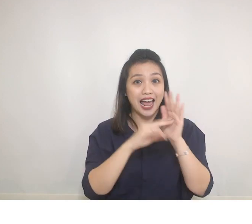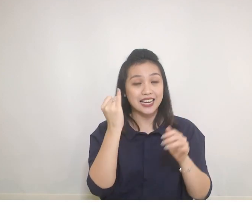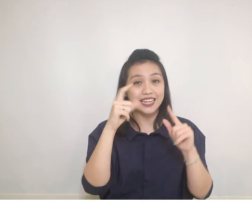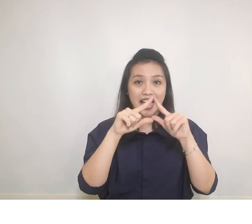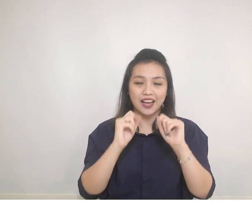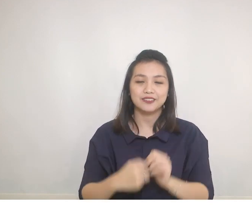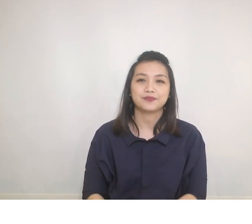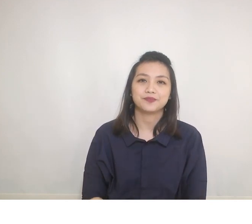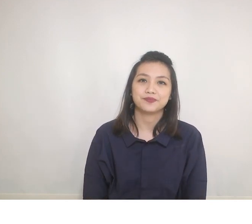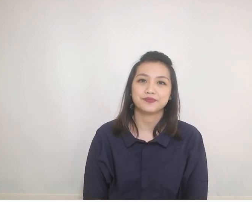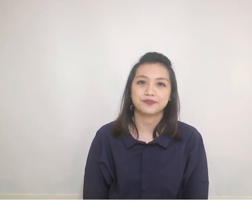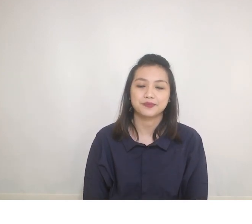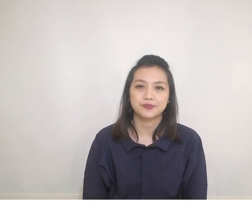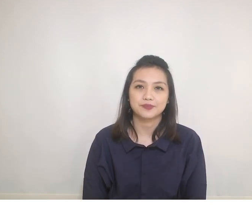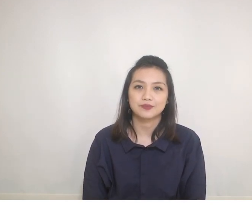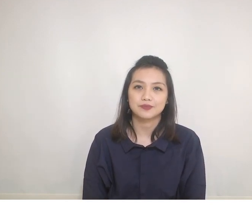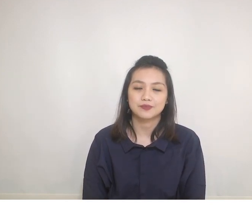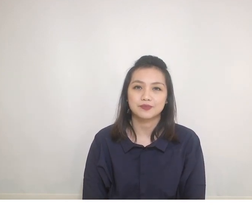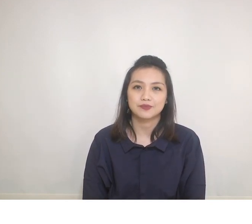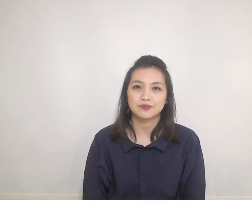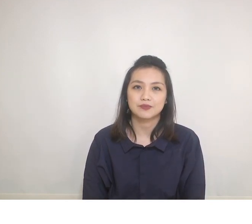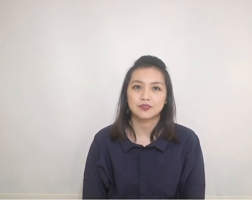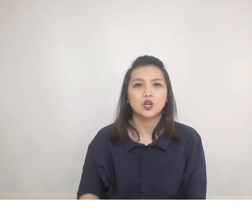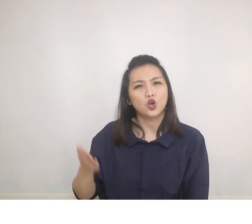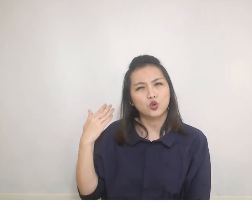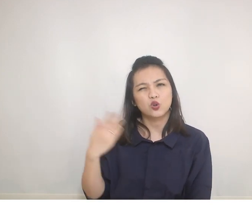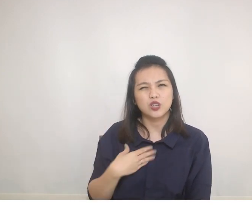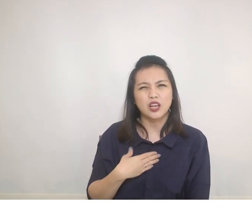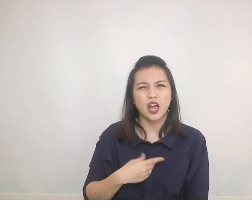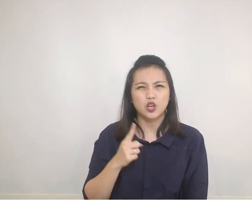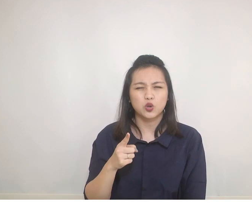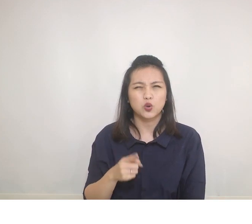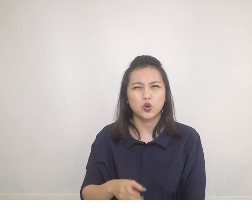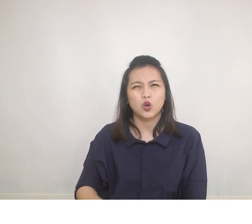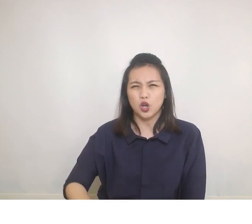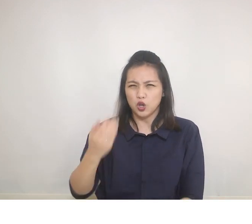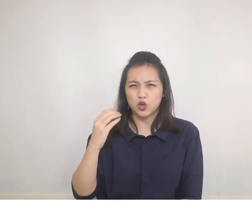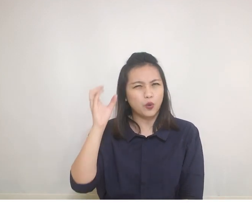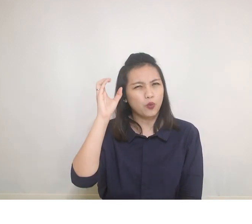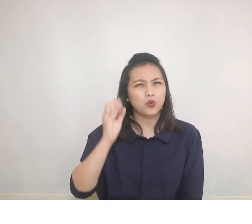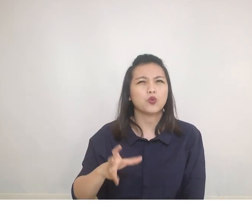Nah, akibatnya terhadap suami saya pun, saya tidak mengurus suami saya.